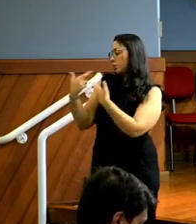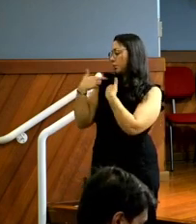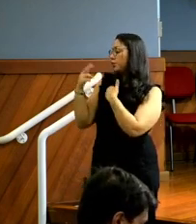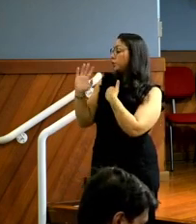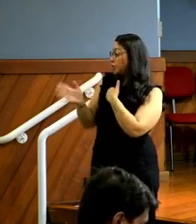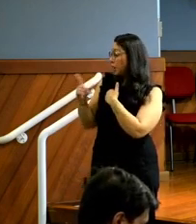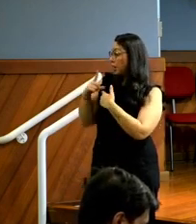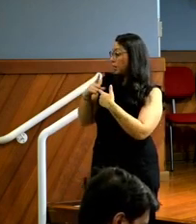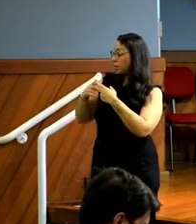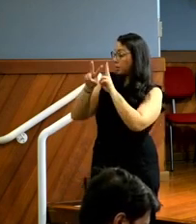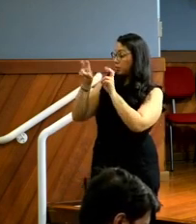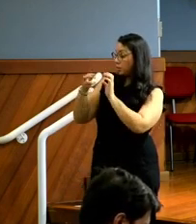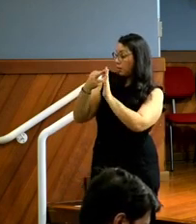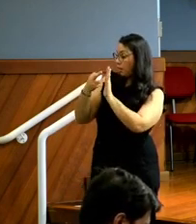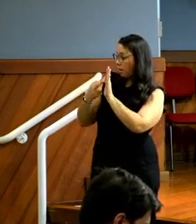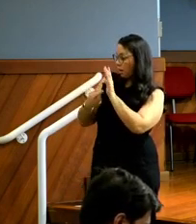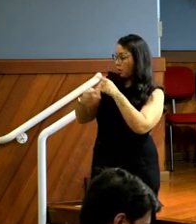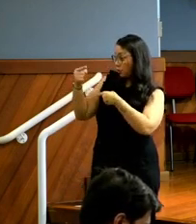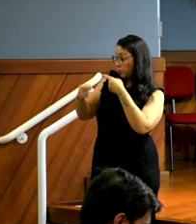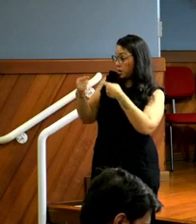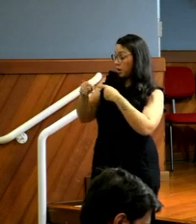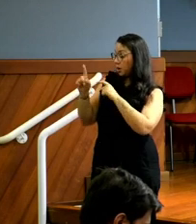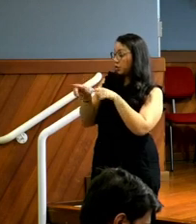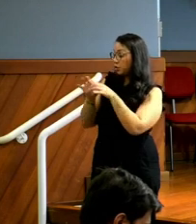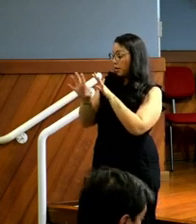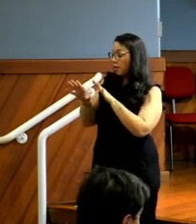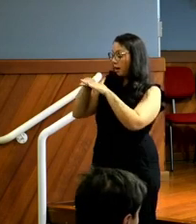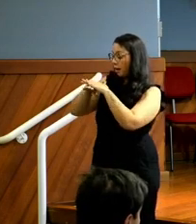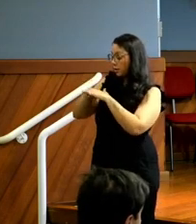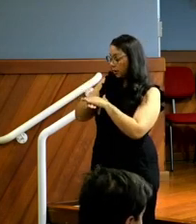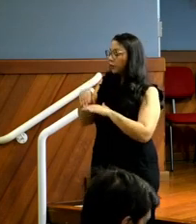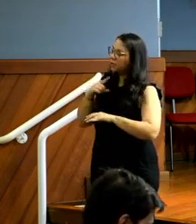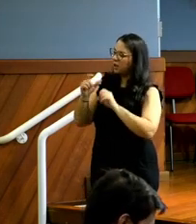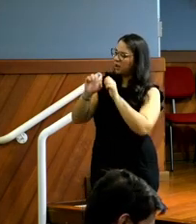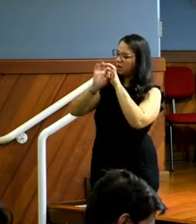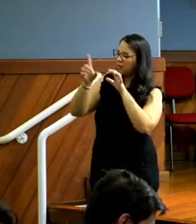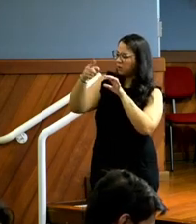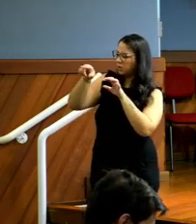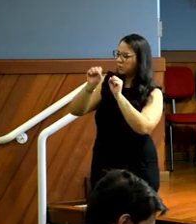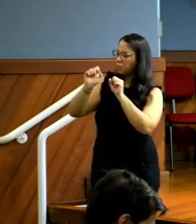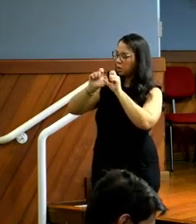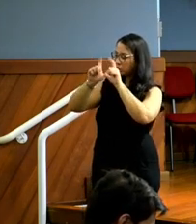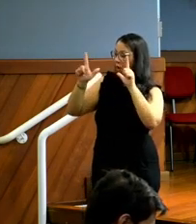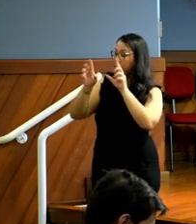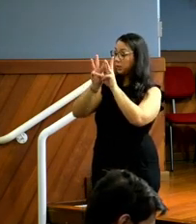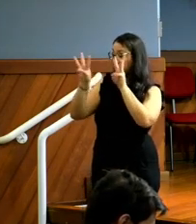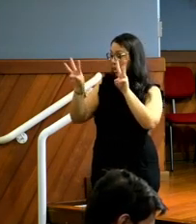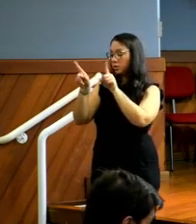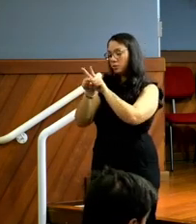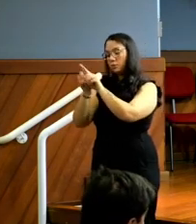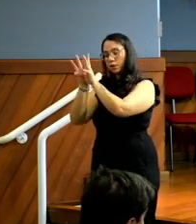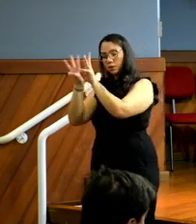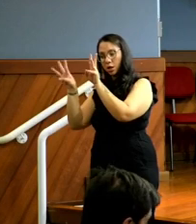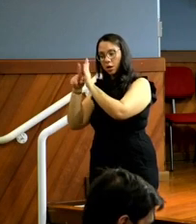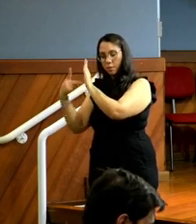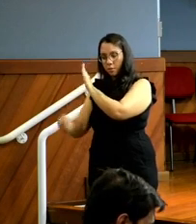nossa política de gestão de acervos, que inclusive está disponível tanto no nosso site da difusão, quanto também no nosso site institucional, os projetos